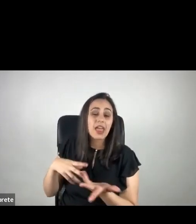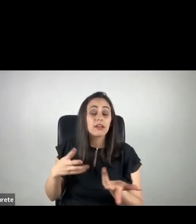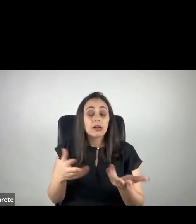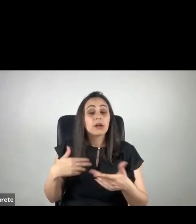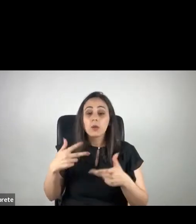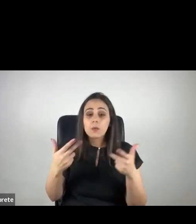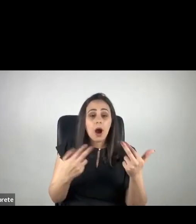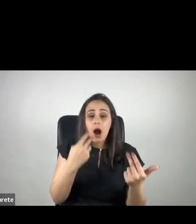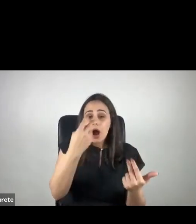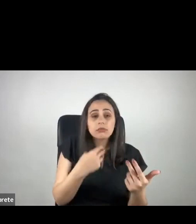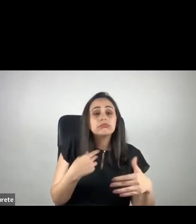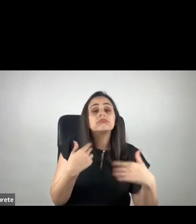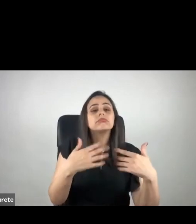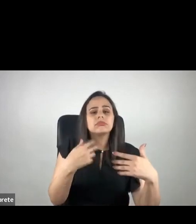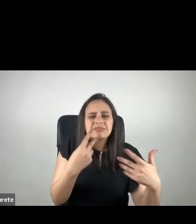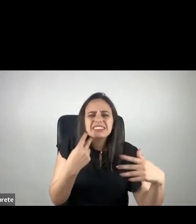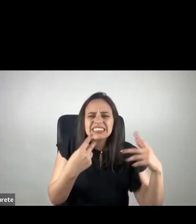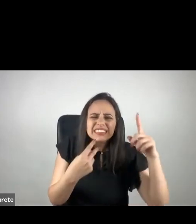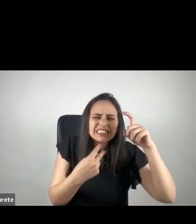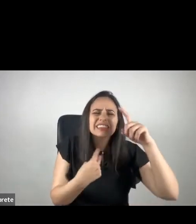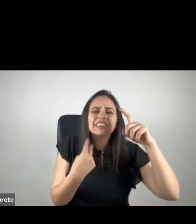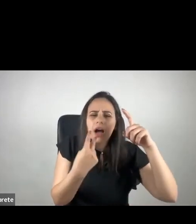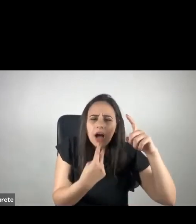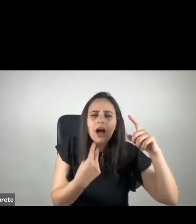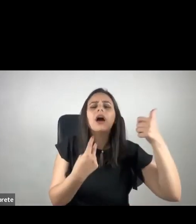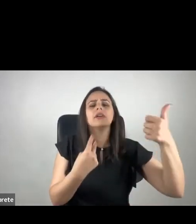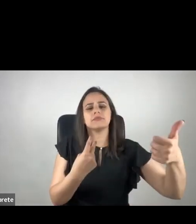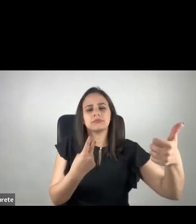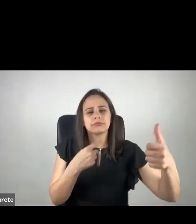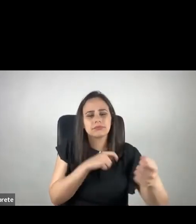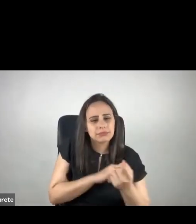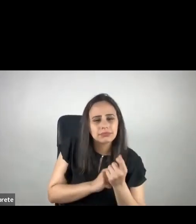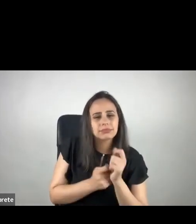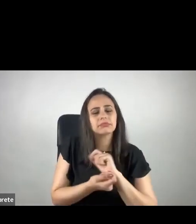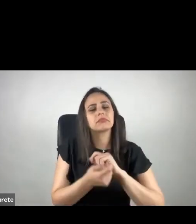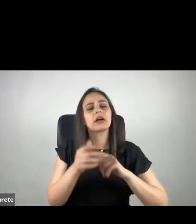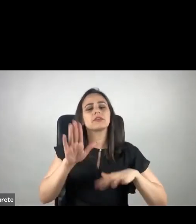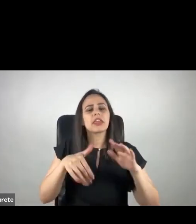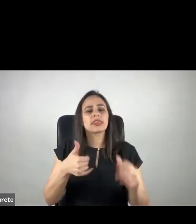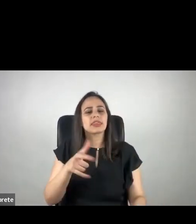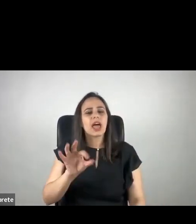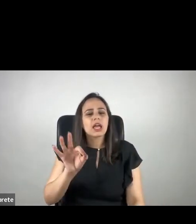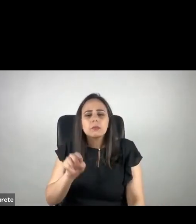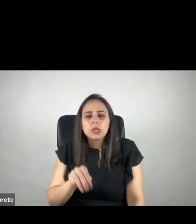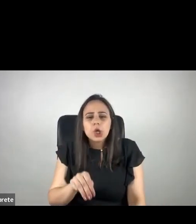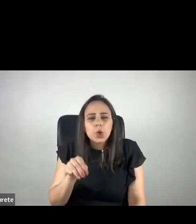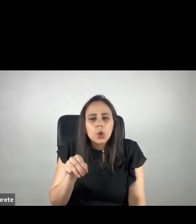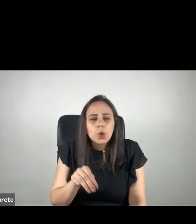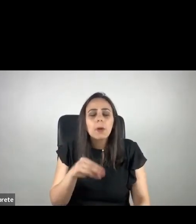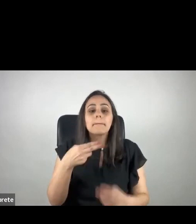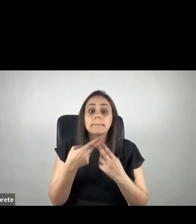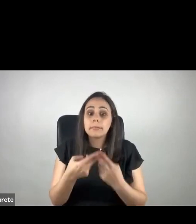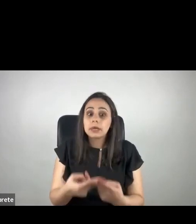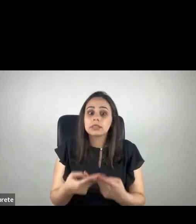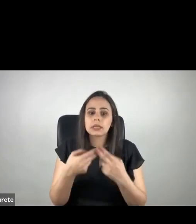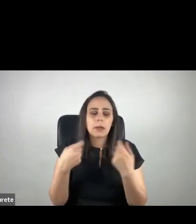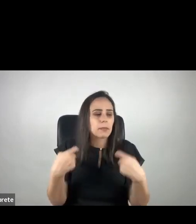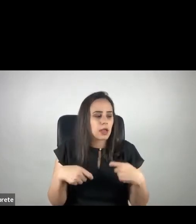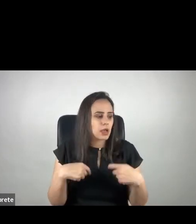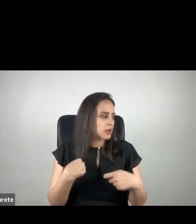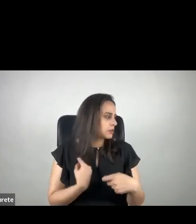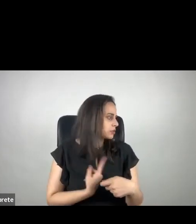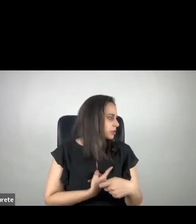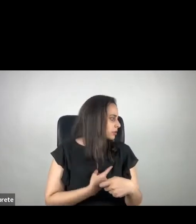o tempo todo. Então, paciência, talvez os primeiros 10 minutos a gente tem dificuldade até para